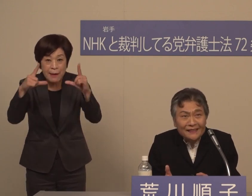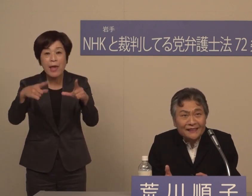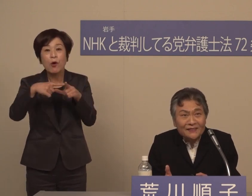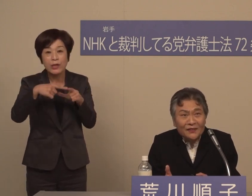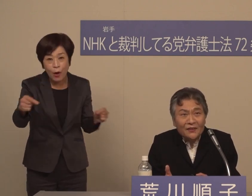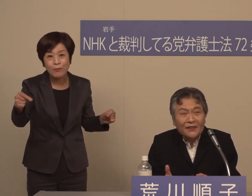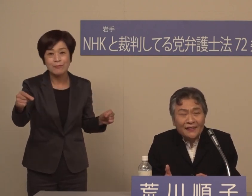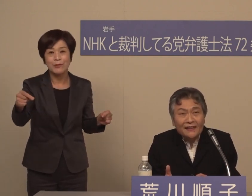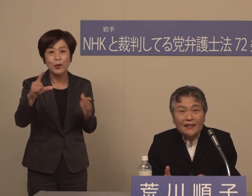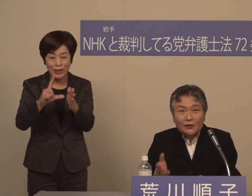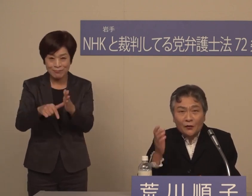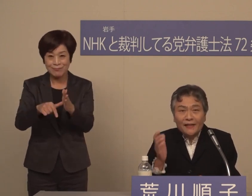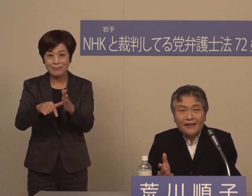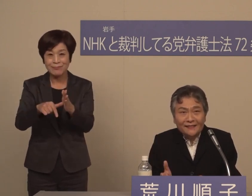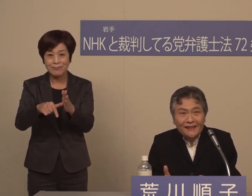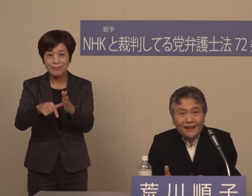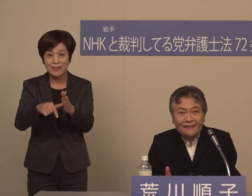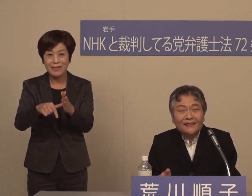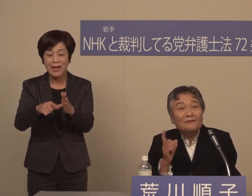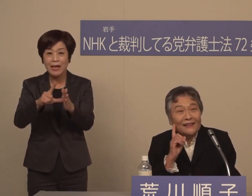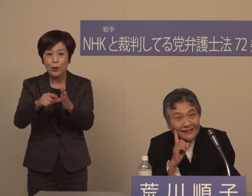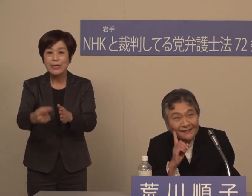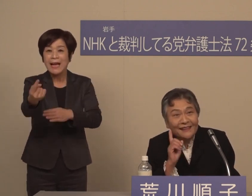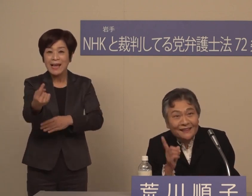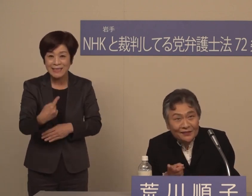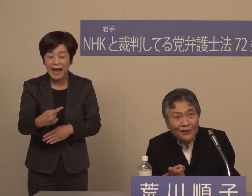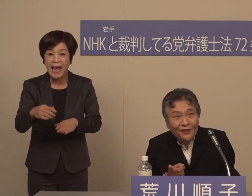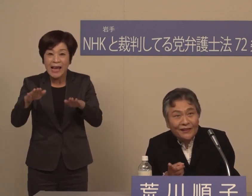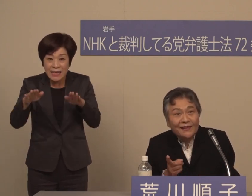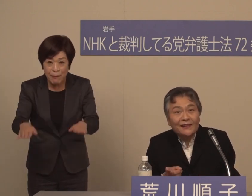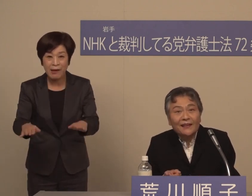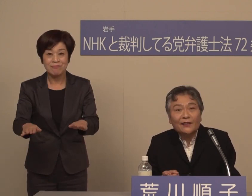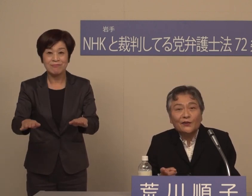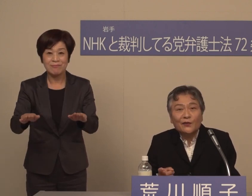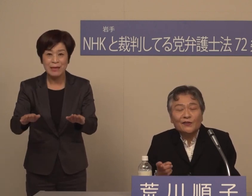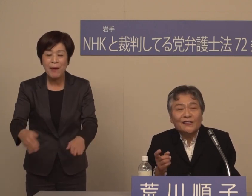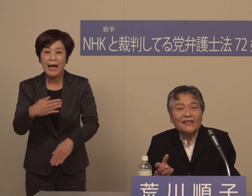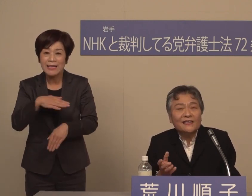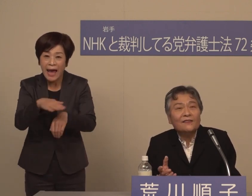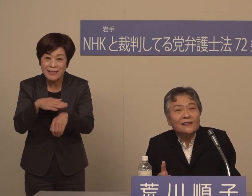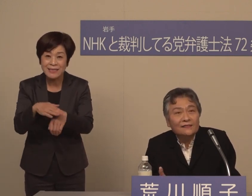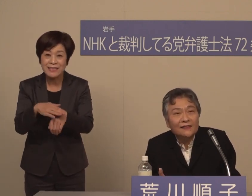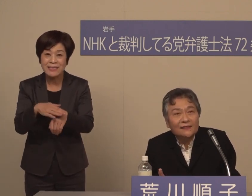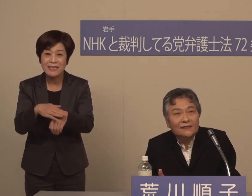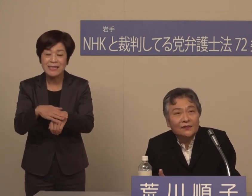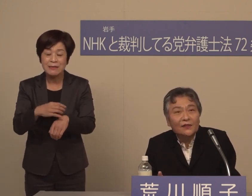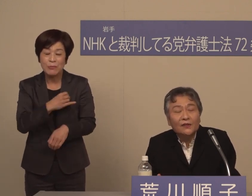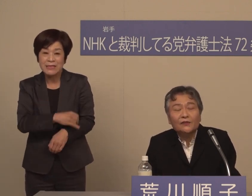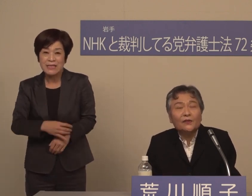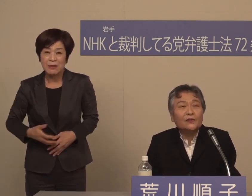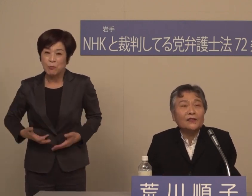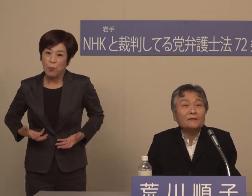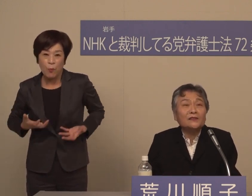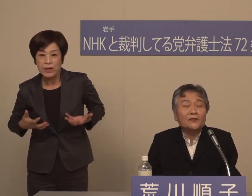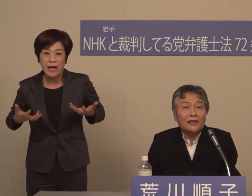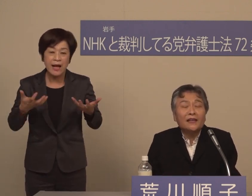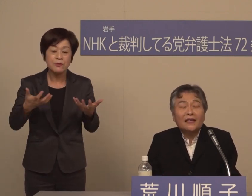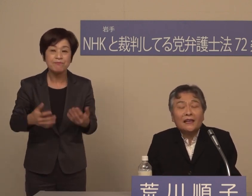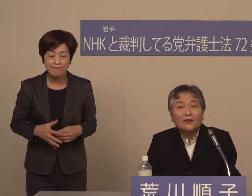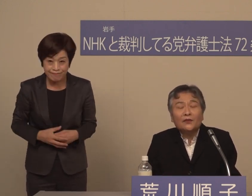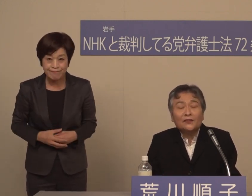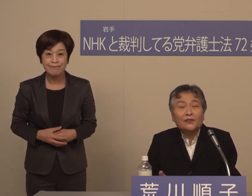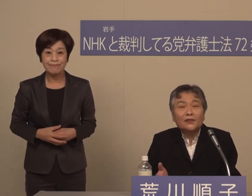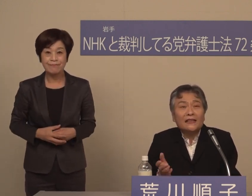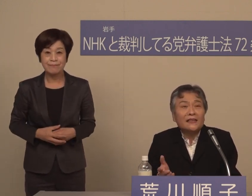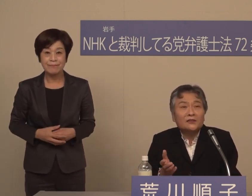日本人ですよね時がきたーーーー今ですなんですよだからあの血が騒ぐんですそれを日本語で言いますとね